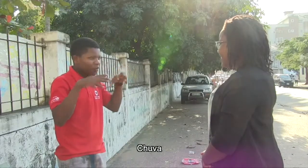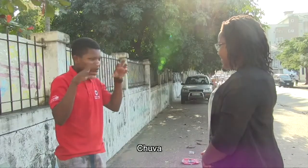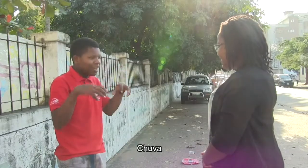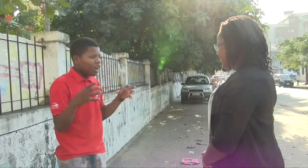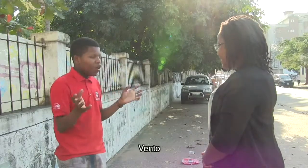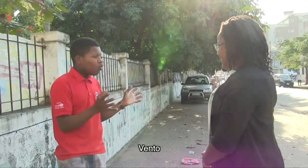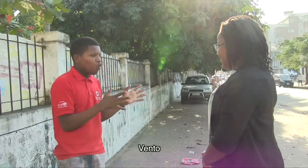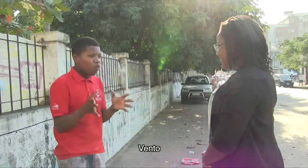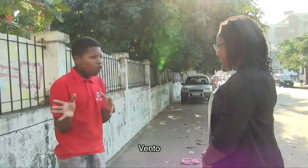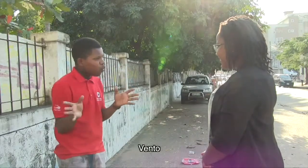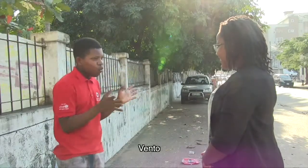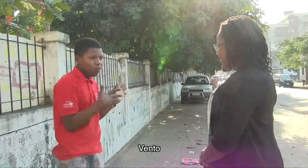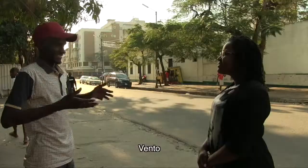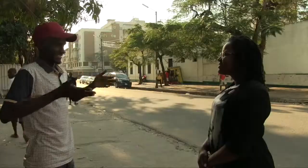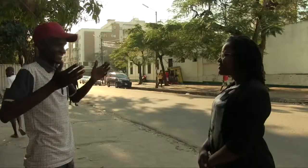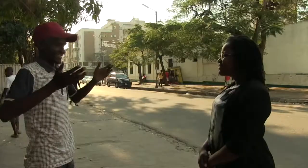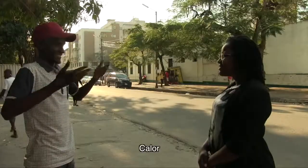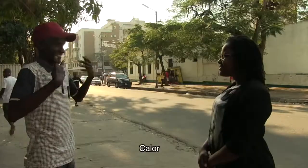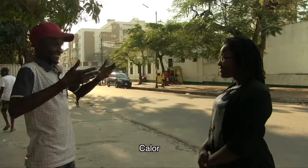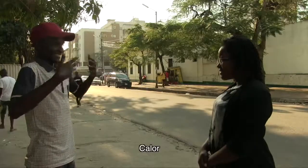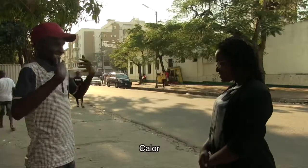chuva, vento, calor,